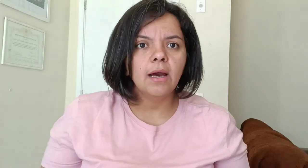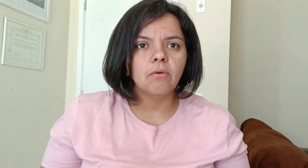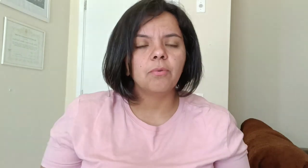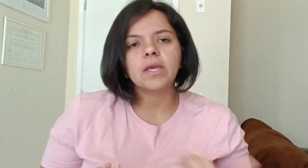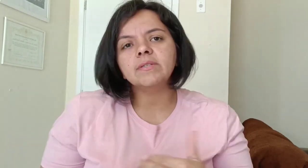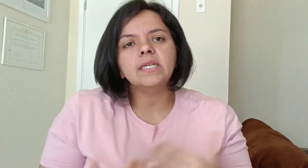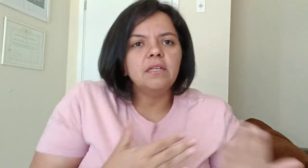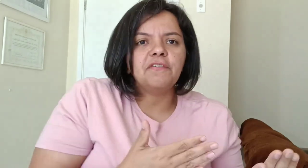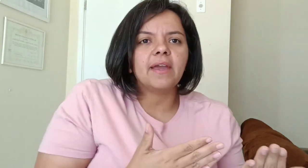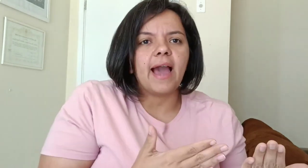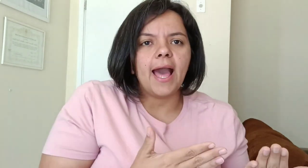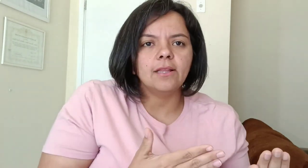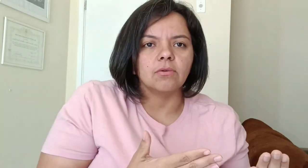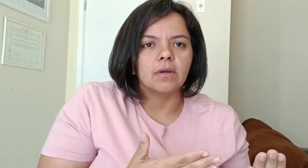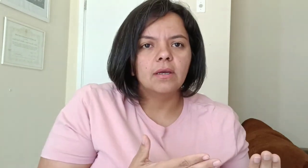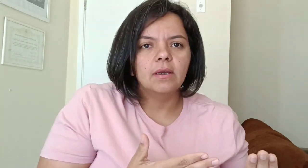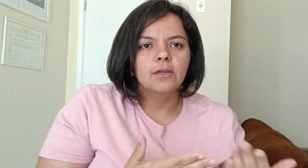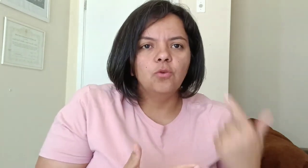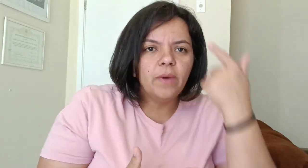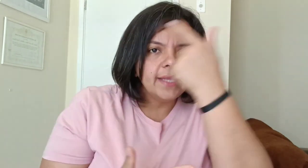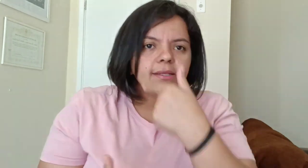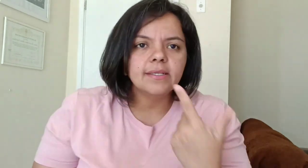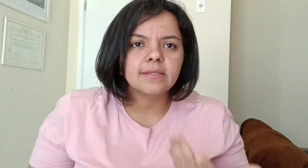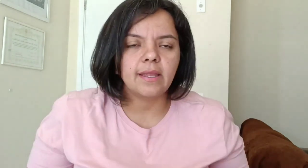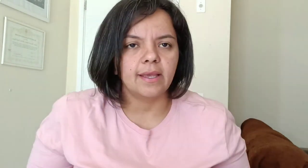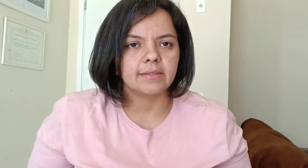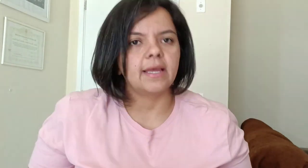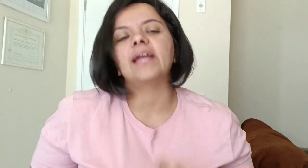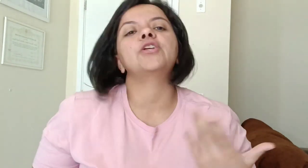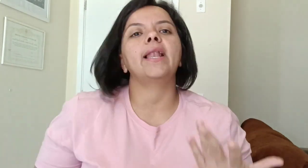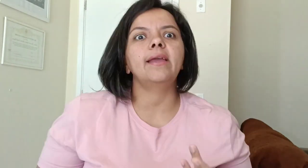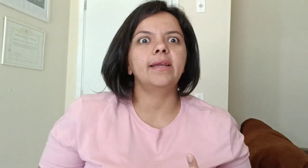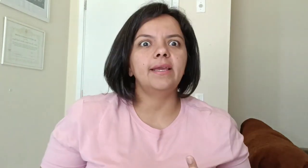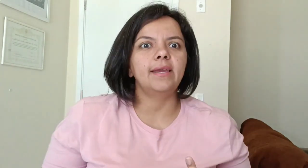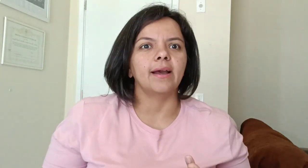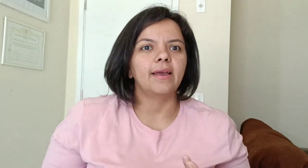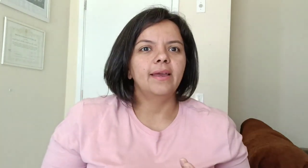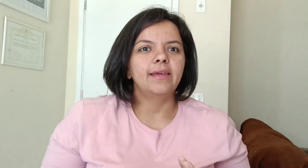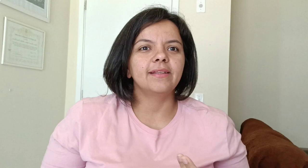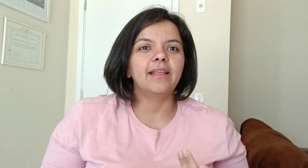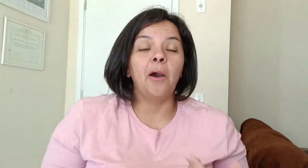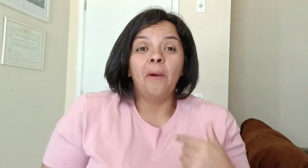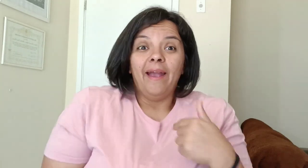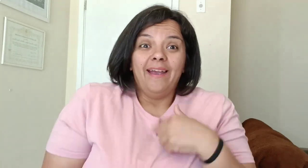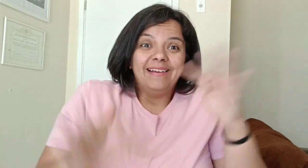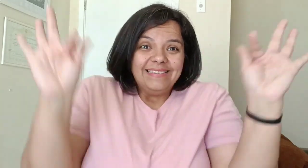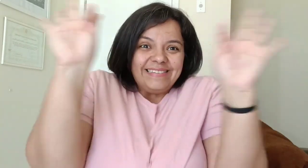Não, porque o significado não é de tristeza, é de alegria. Então,